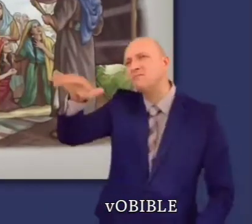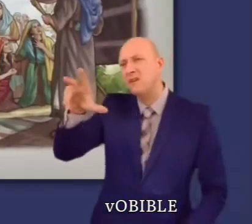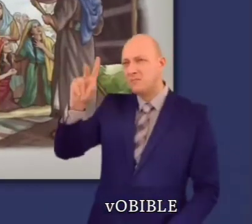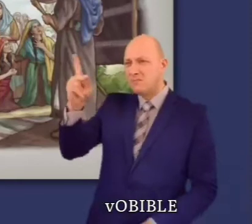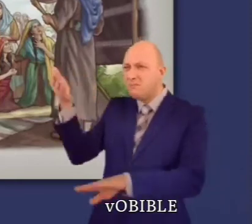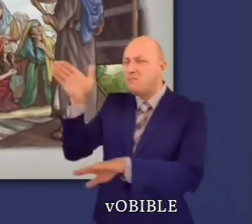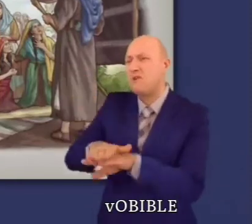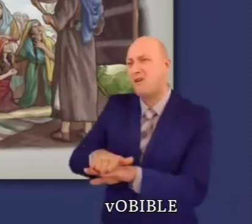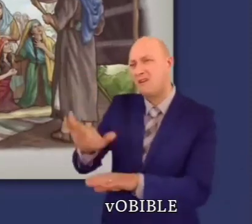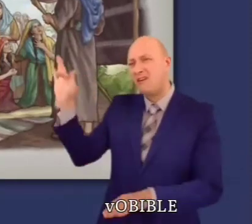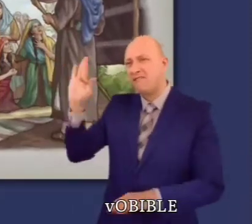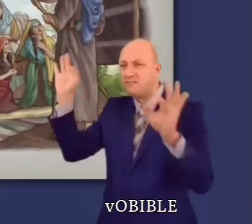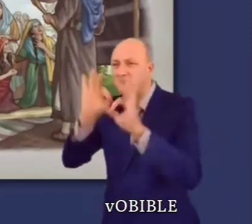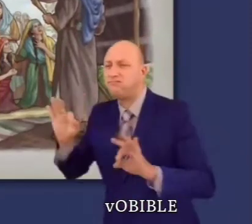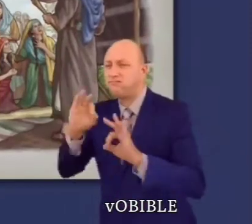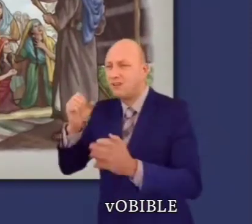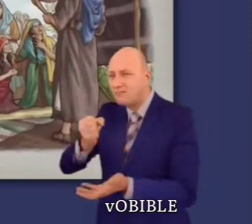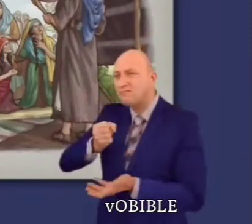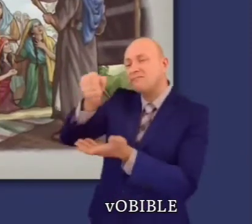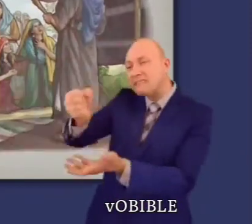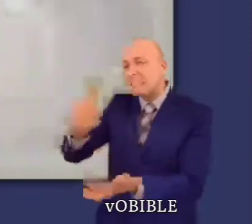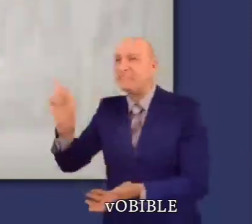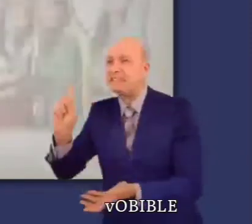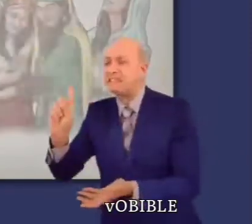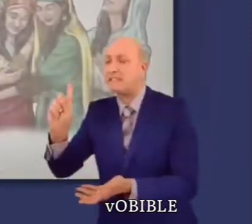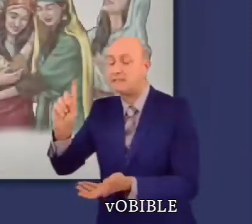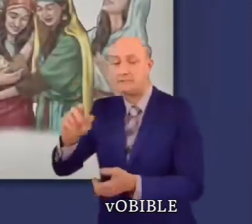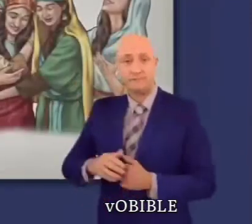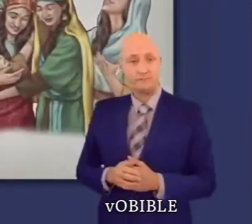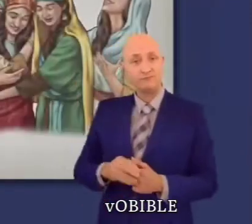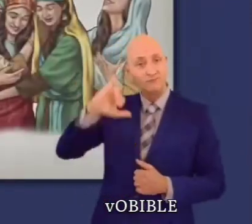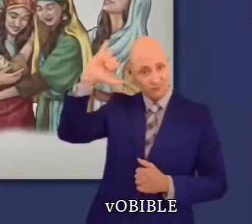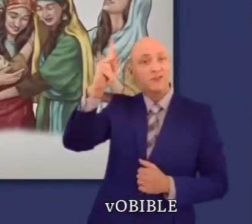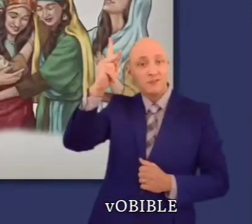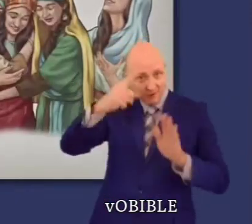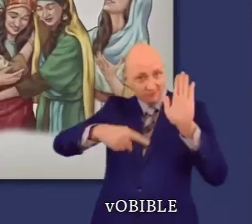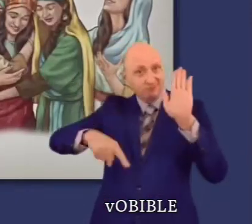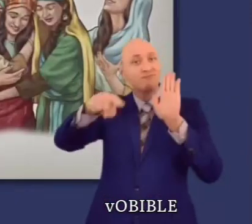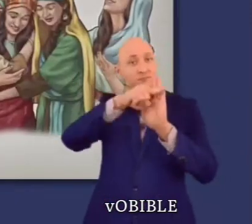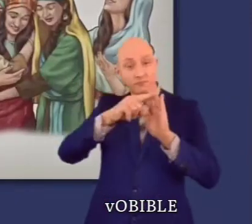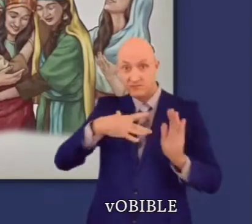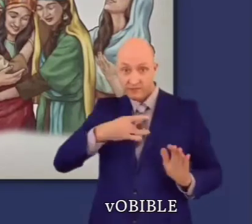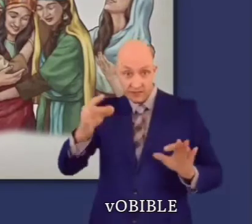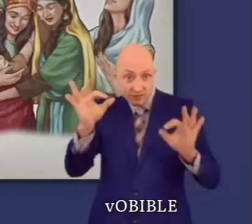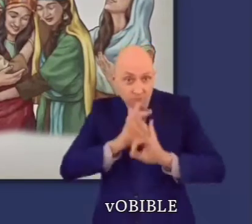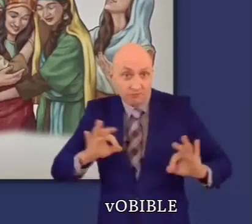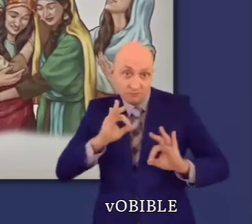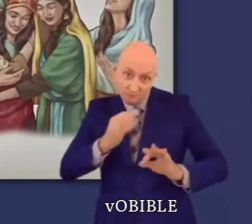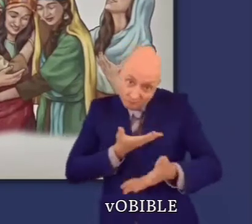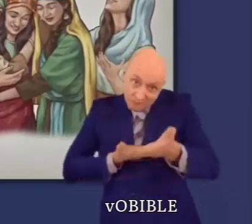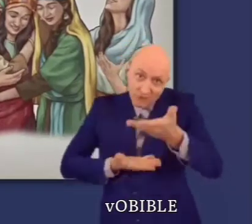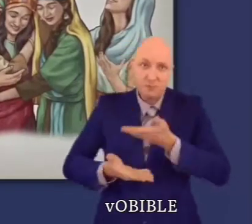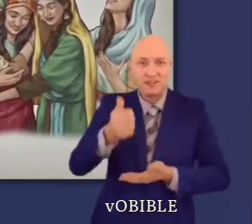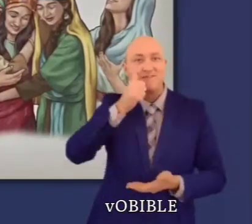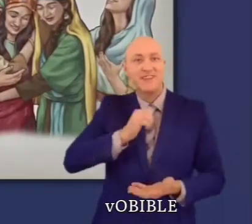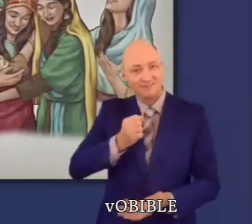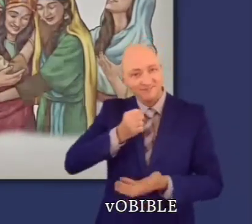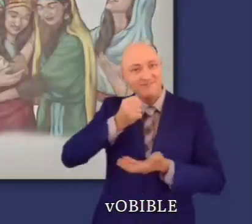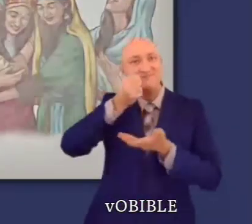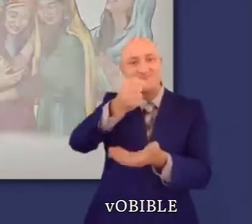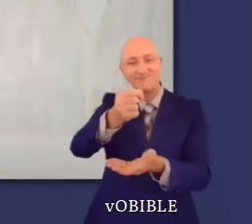Dans le chapitre suivant, Moïse effectue le 2e recensement. Dans le chapitre 27, les filles de